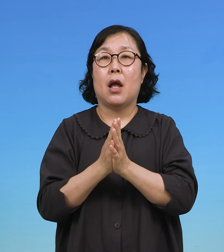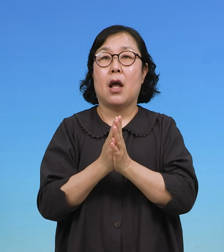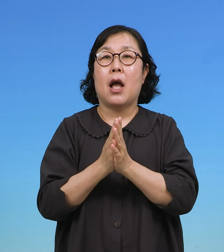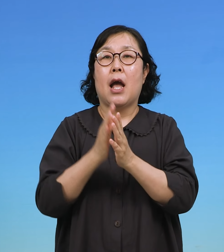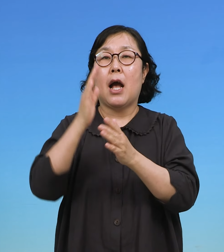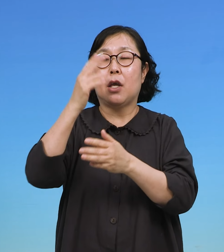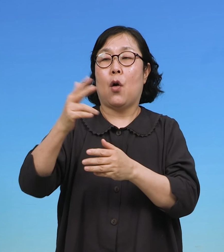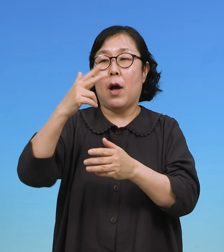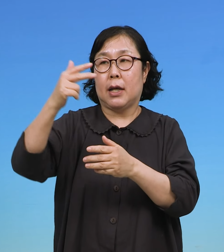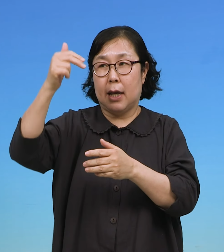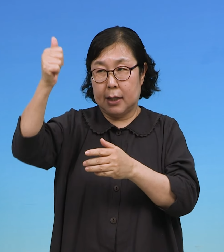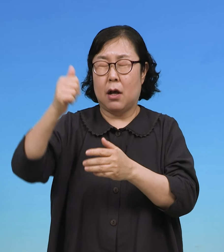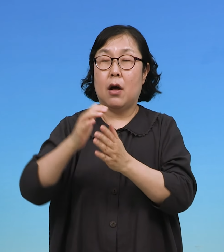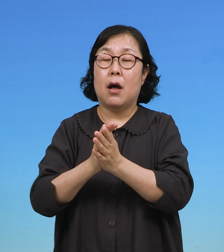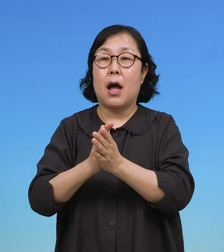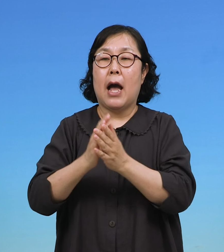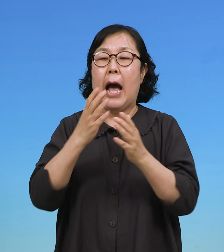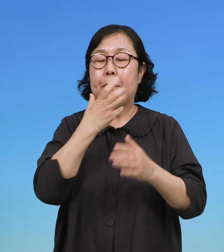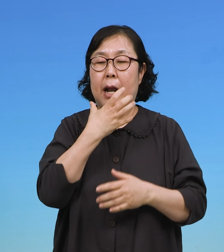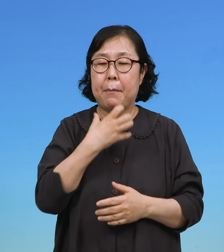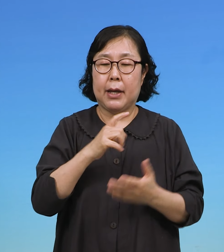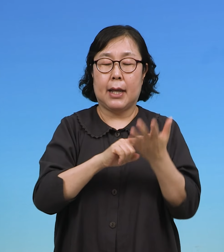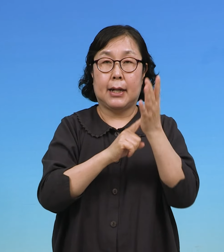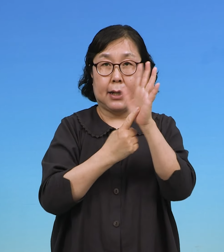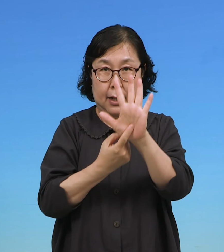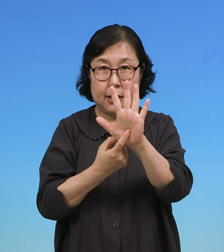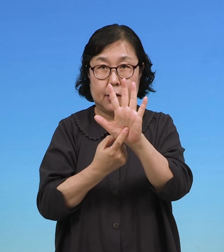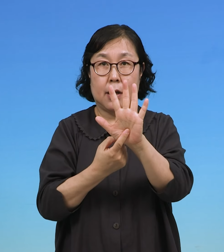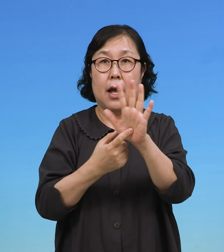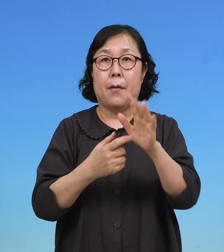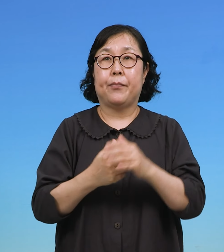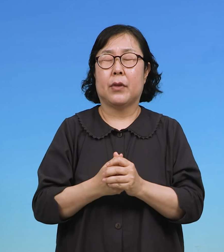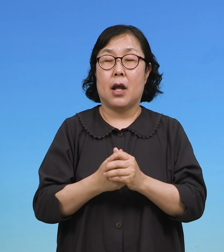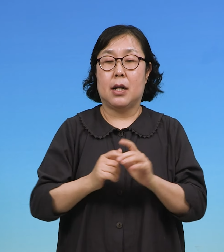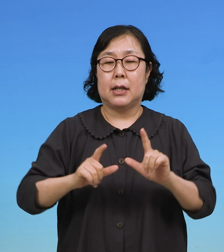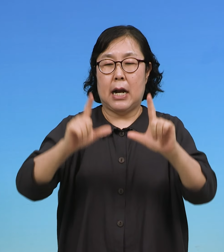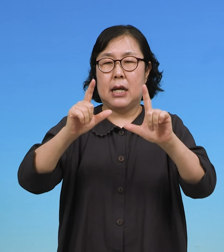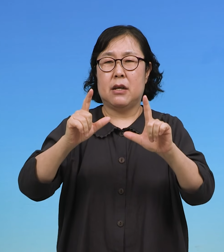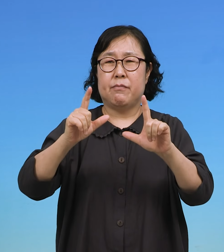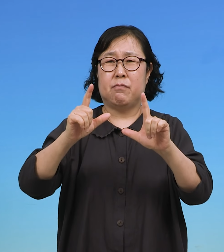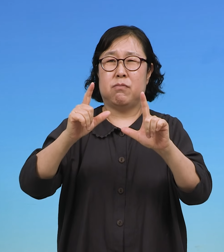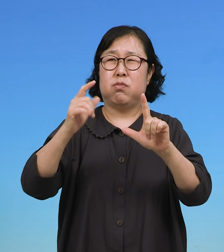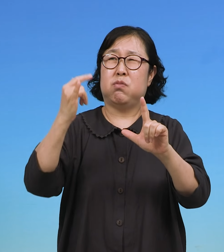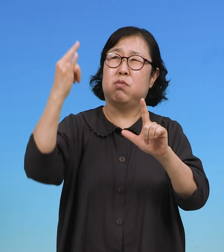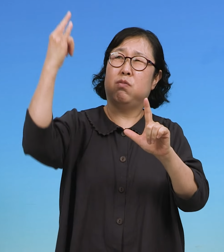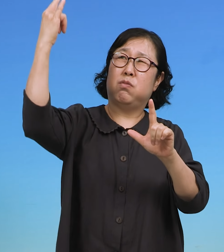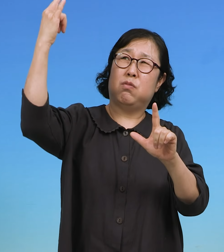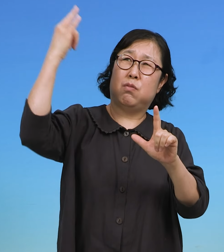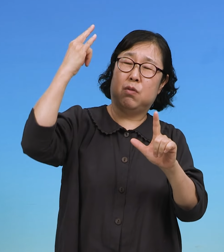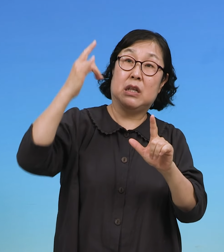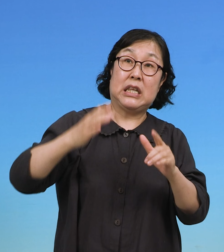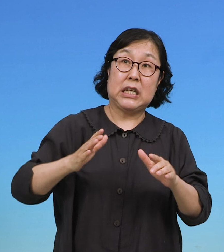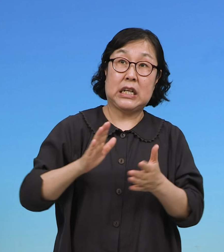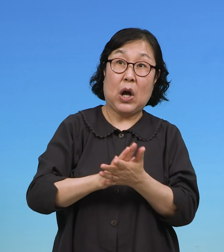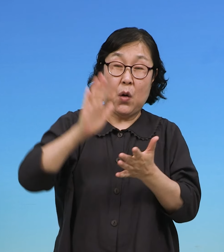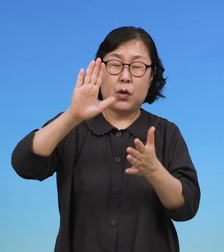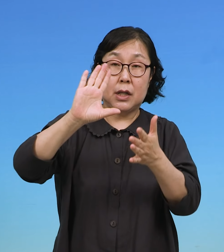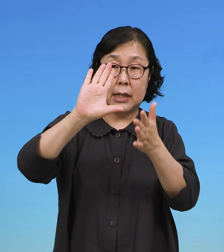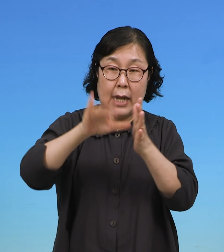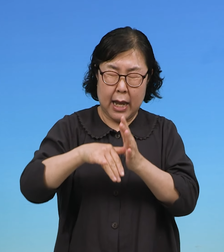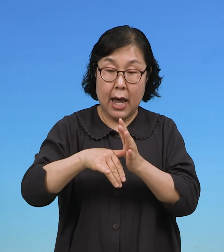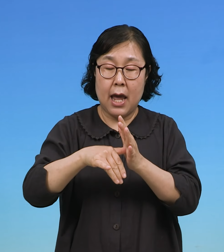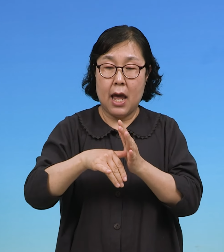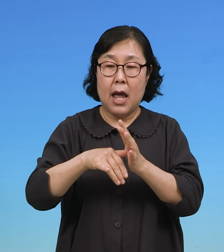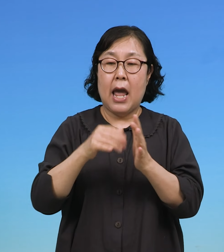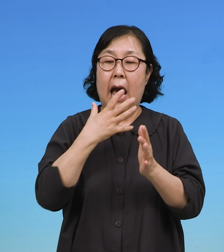여호와께서 마므레 상수리 나무들이 있는 곳에서 아브라함에게 나타나시니라. 날이 뜨거울 때에 그가 장막문에 앉아